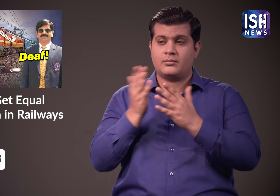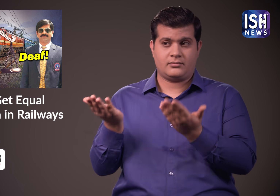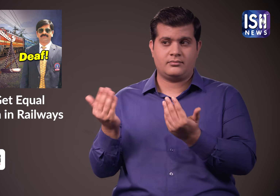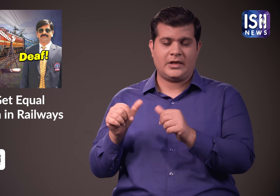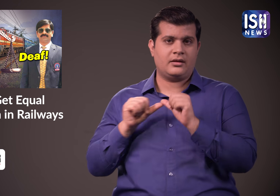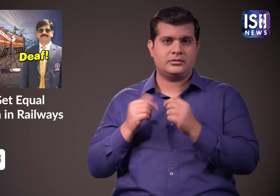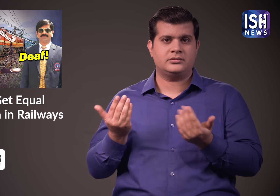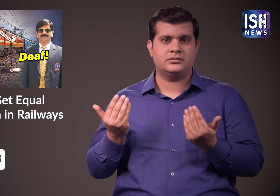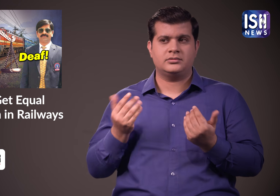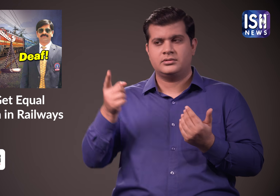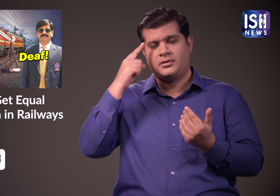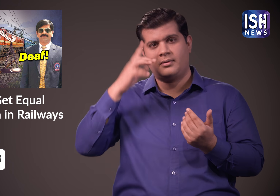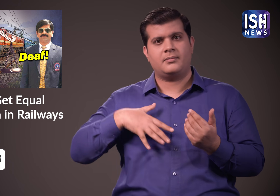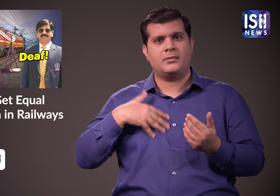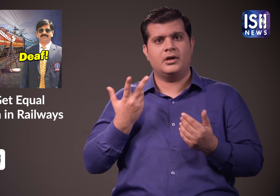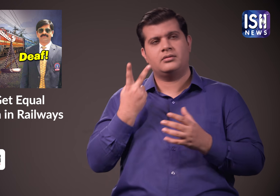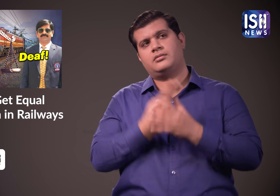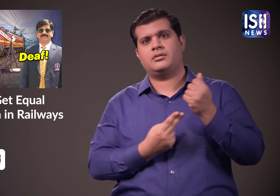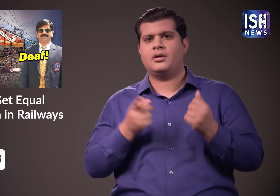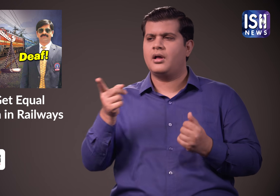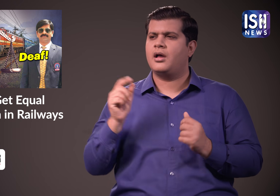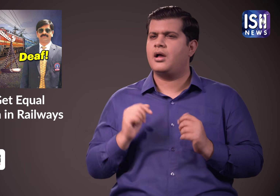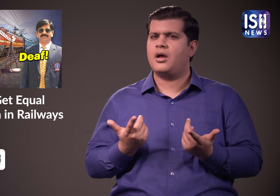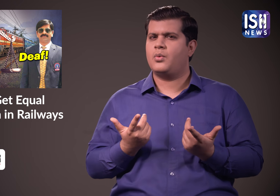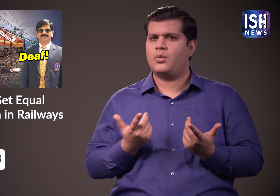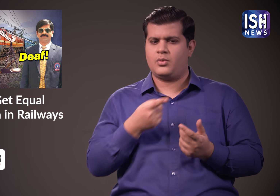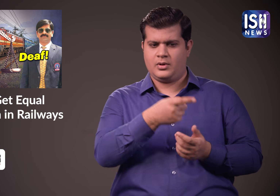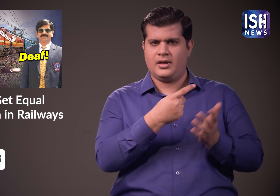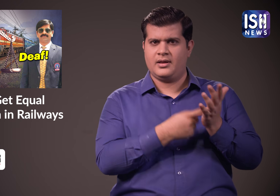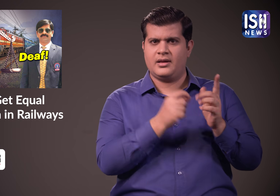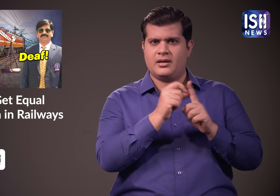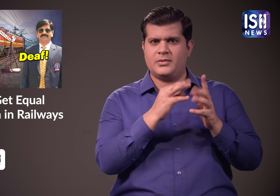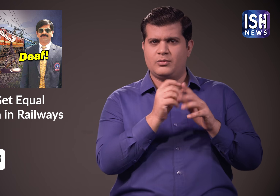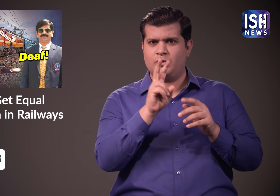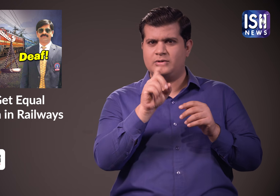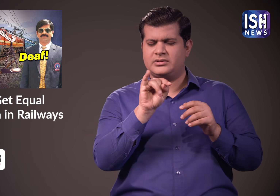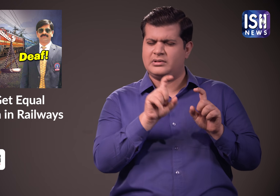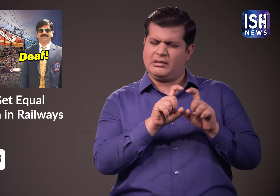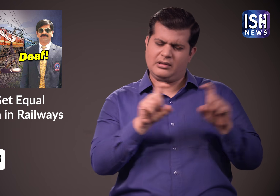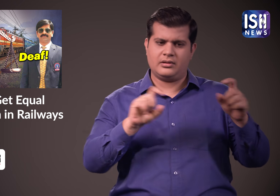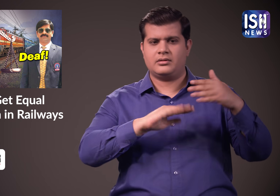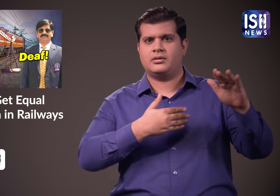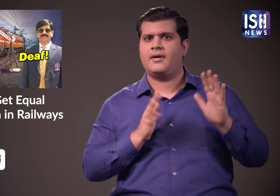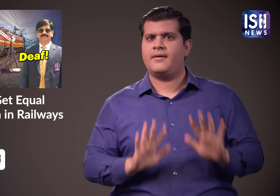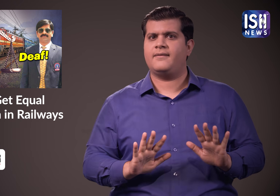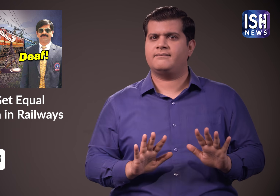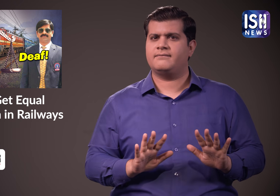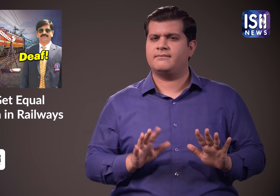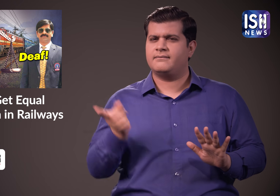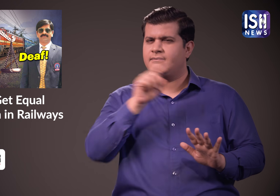आयूत ने दिव्यानता की दो श्रेणियों को मिला कर RPWD अधिनियम का उल्लंगन करने के लिए रेल्वे को फटकार लगाई जिसका